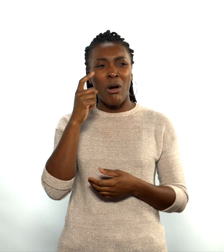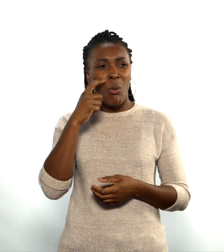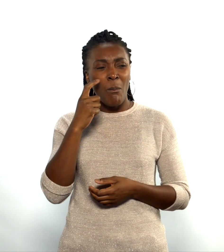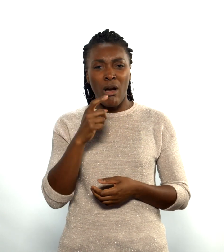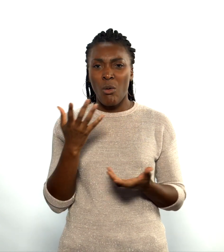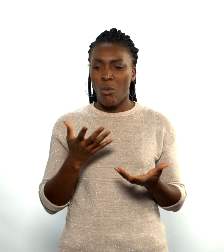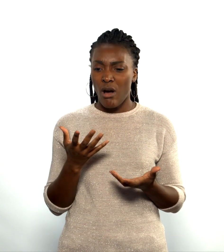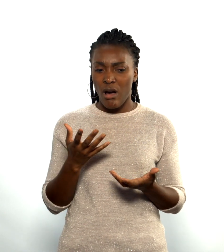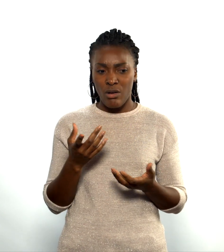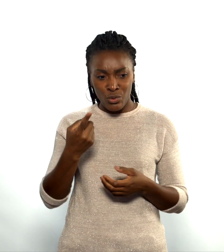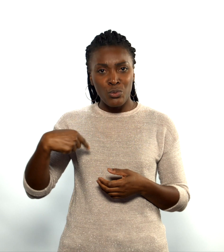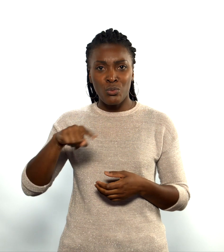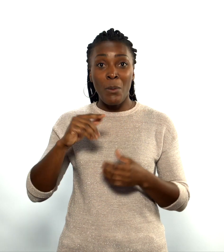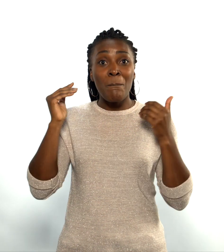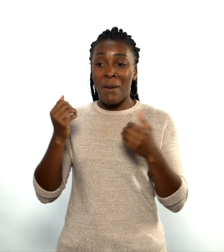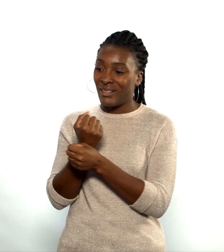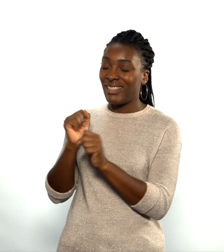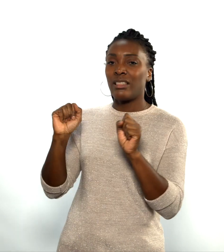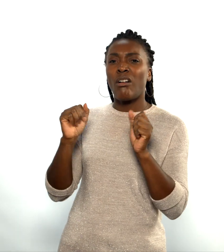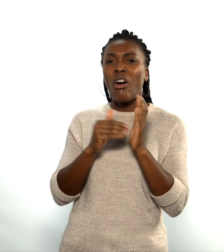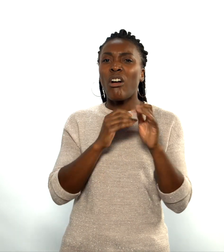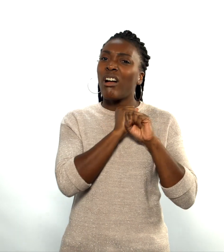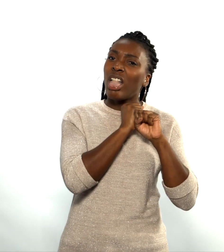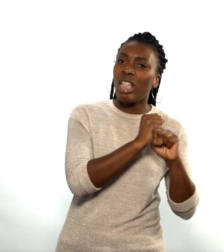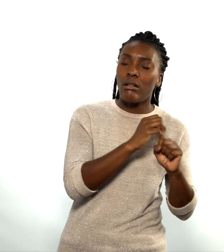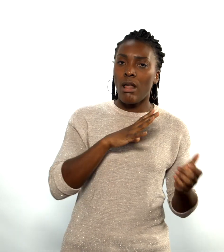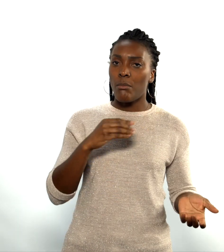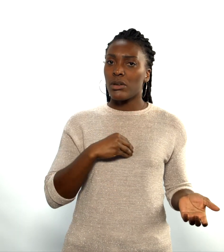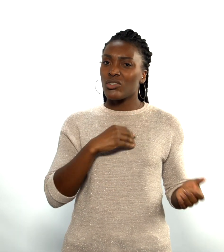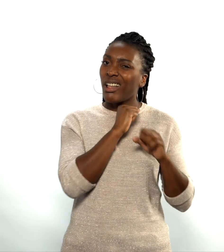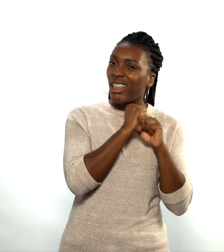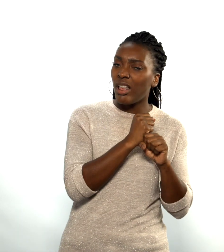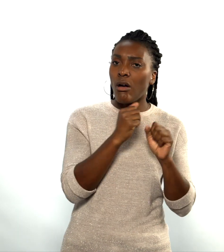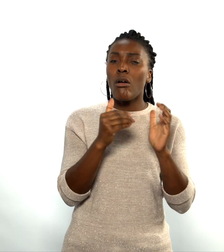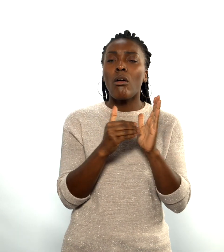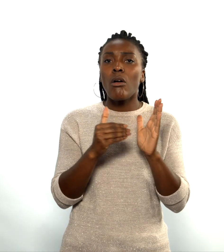nous constatons que nous pouvons encore rester esclaves de certains péchés?